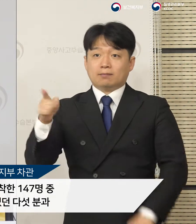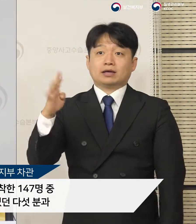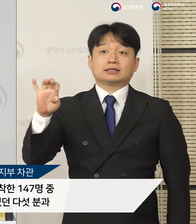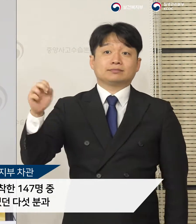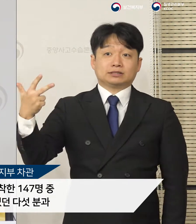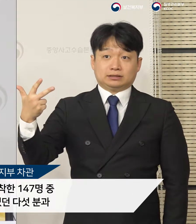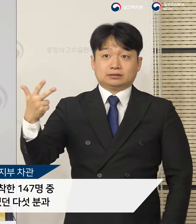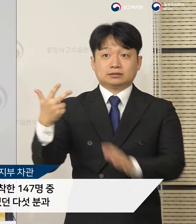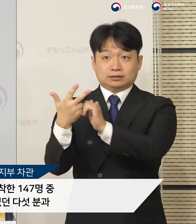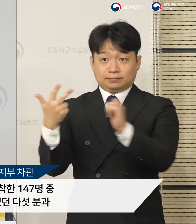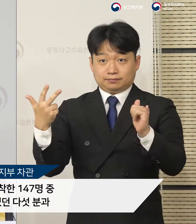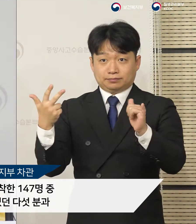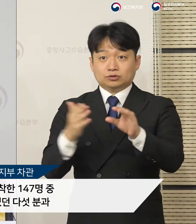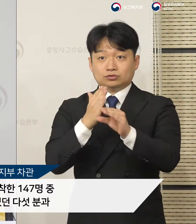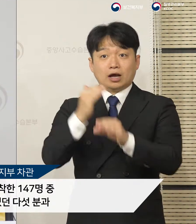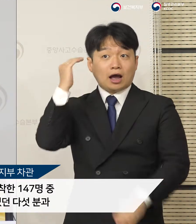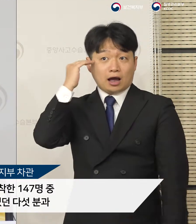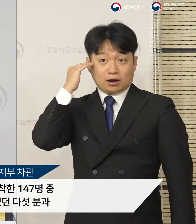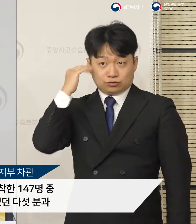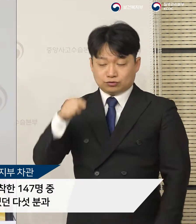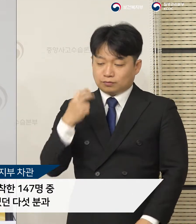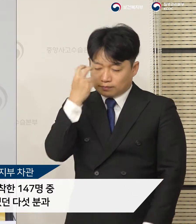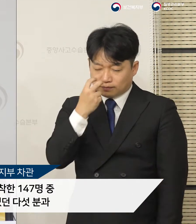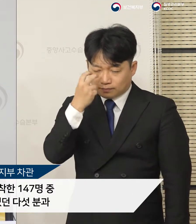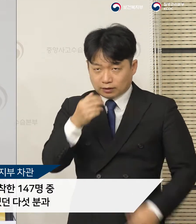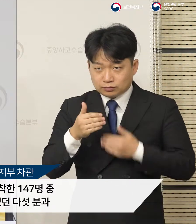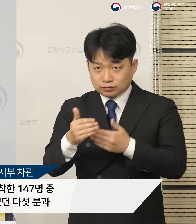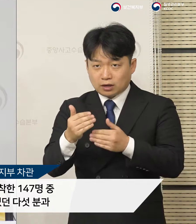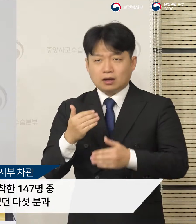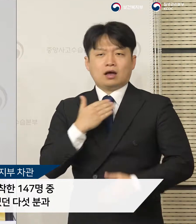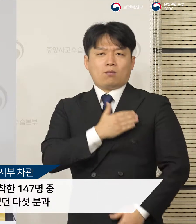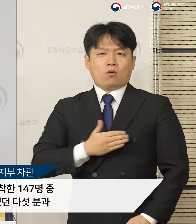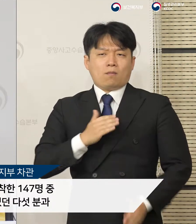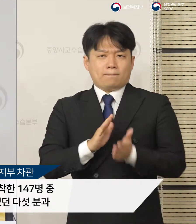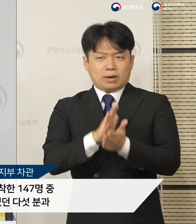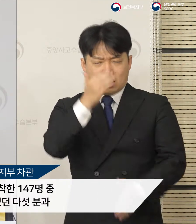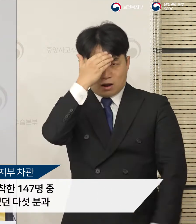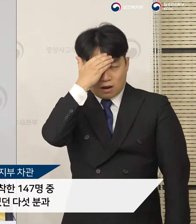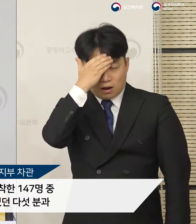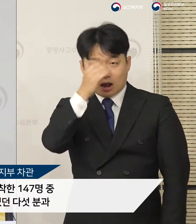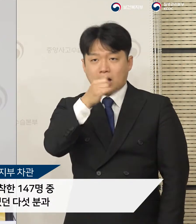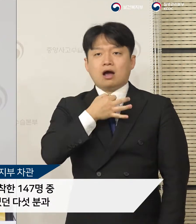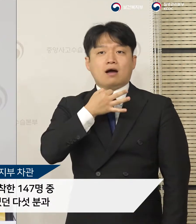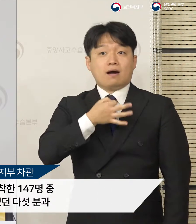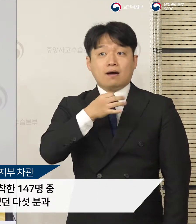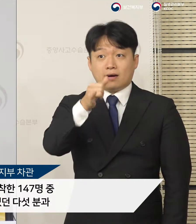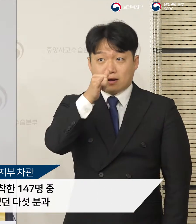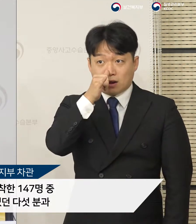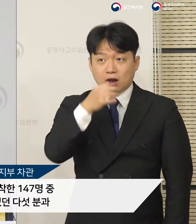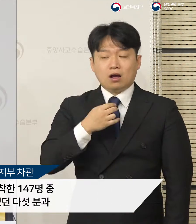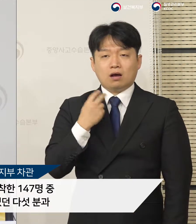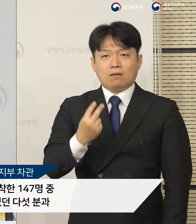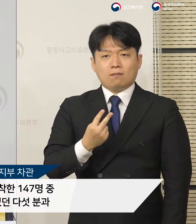도착한 147명 중 국내 검역 과정에서 발열, 기침 등